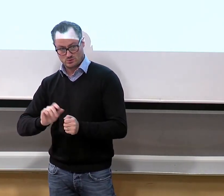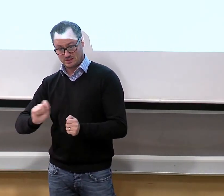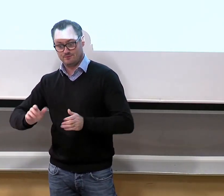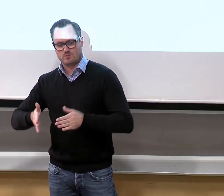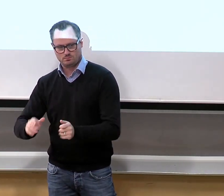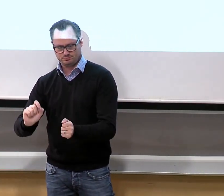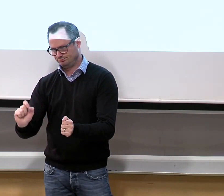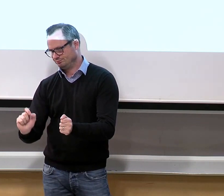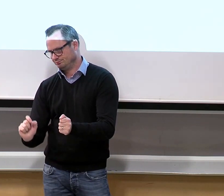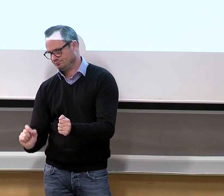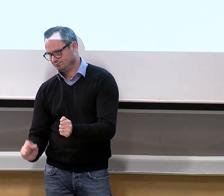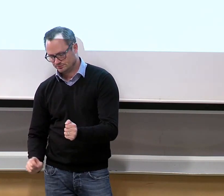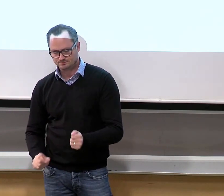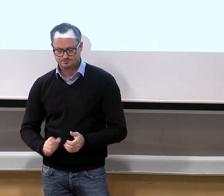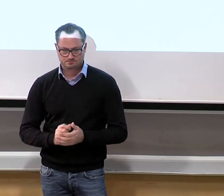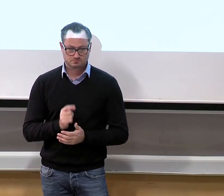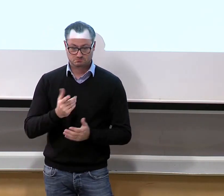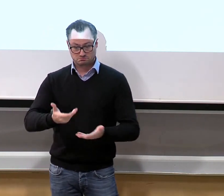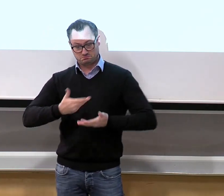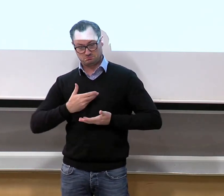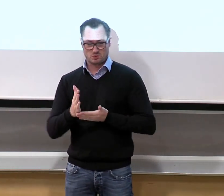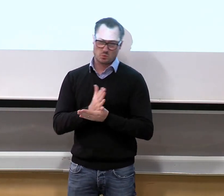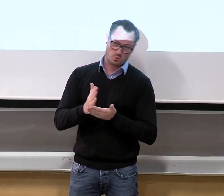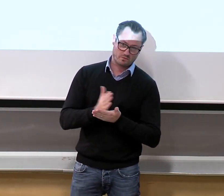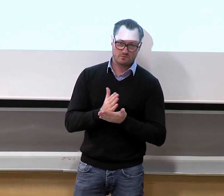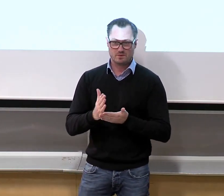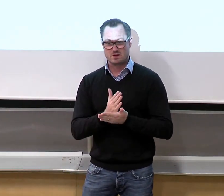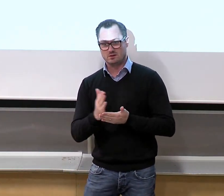händer olika saker i den här serien som jag bad eleverna skriva ner.